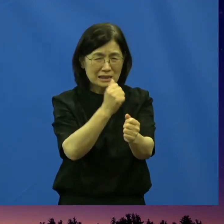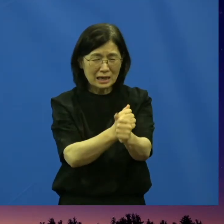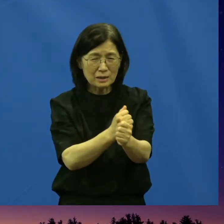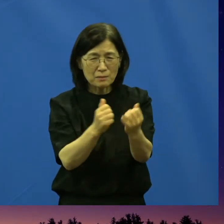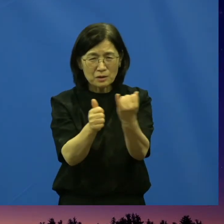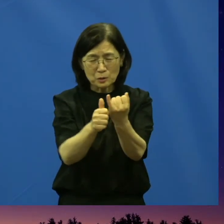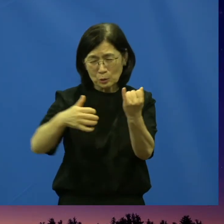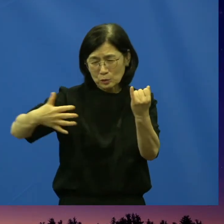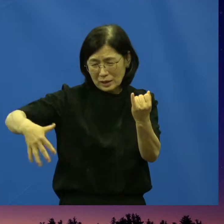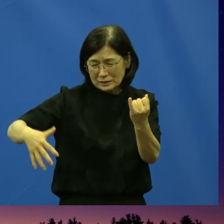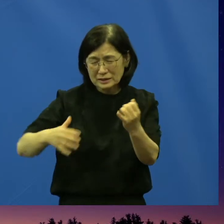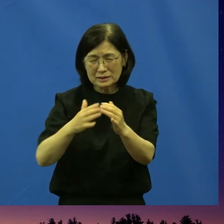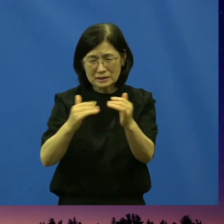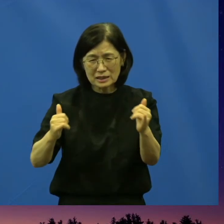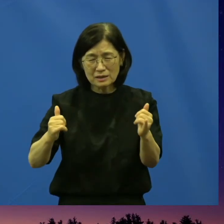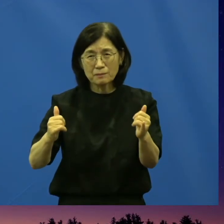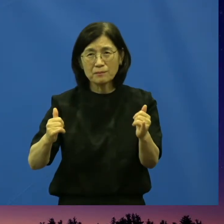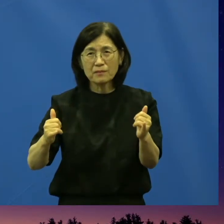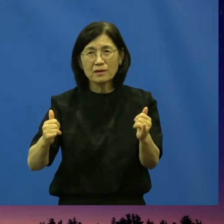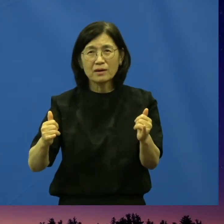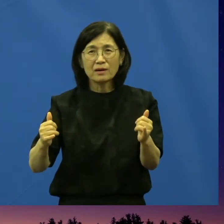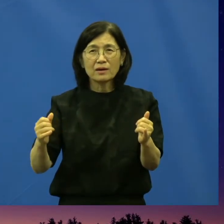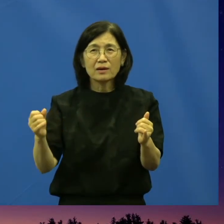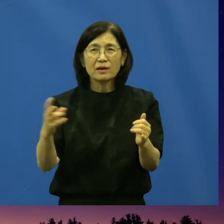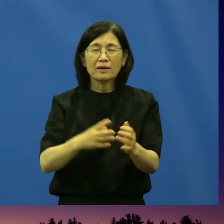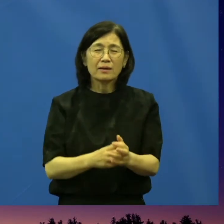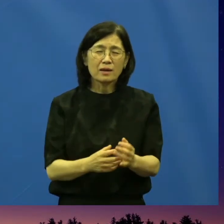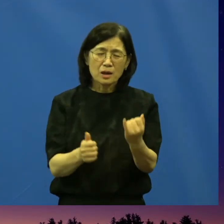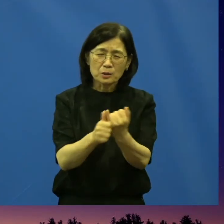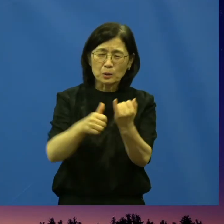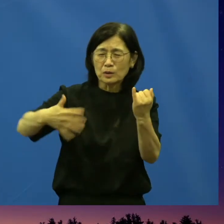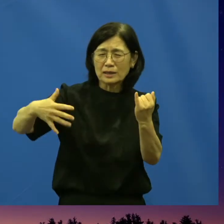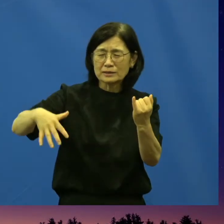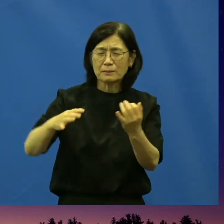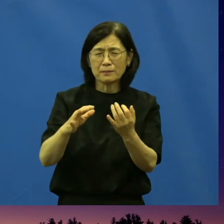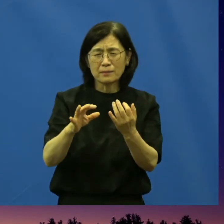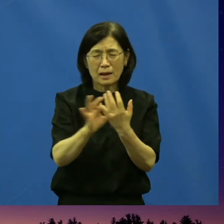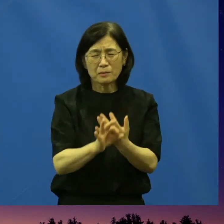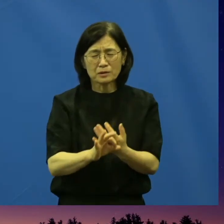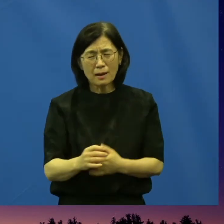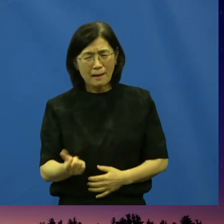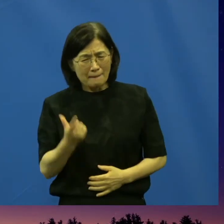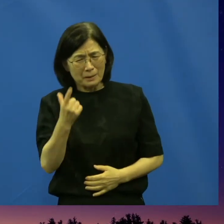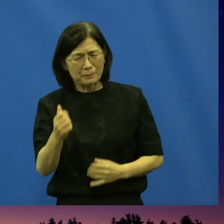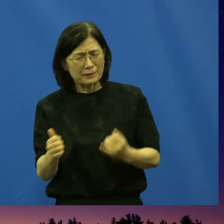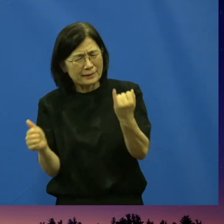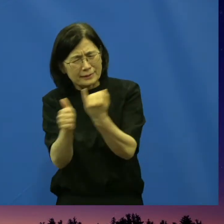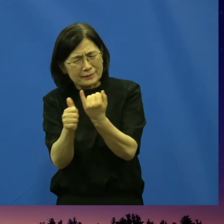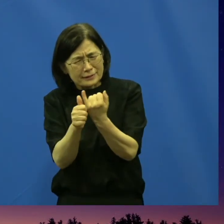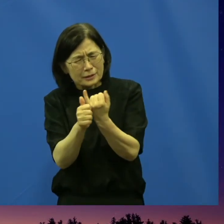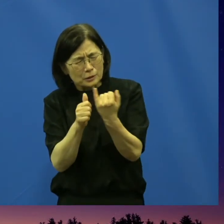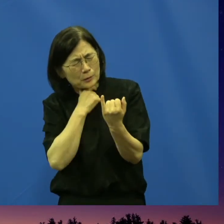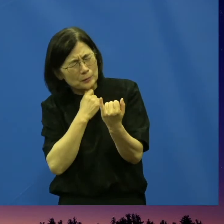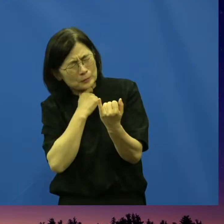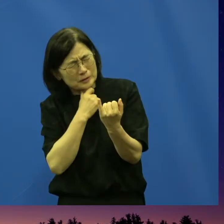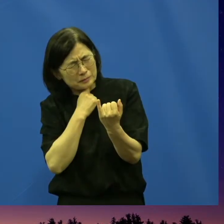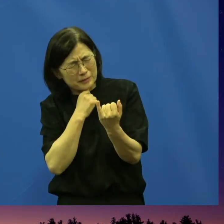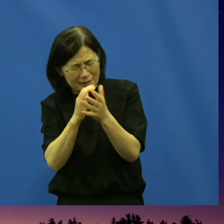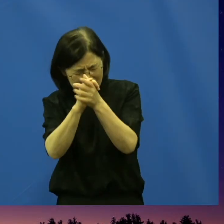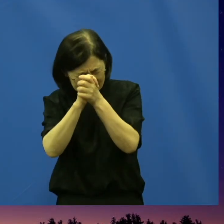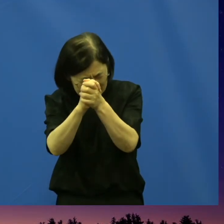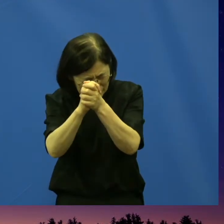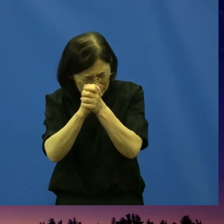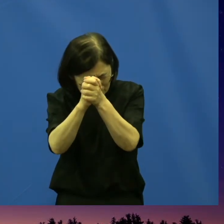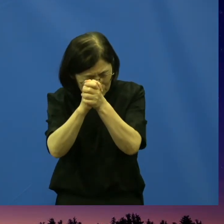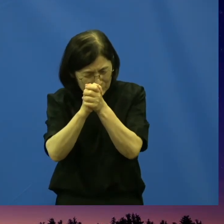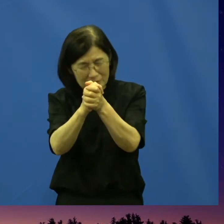안 한 사람대로. 결혼 안 한 분은 빨리 결혼해야지, 날마다 기도 제목이 결혼, 짝 만나게 배우자를 보는 눈을 열어주시옵소서